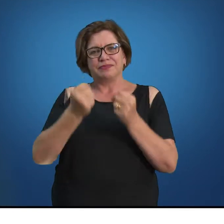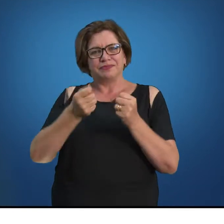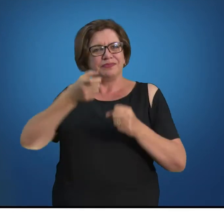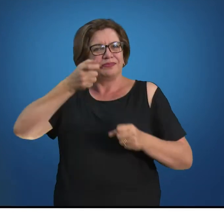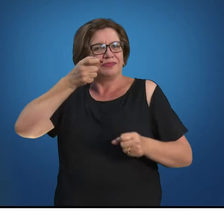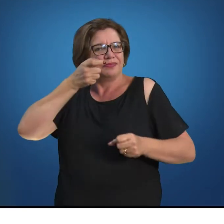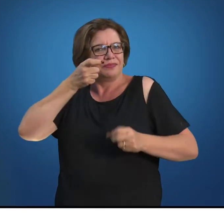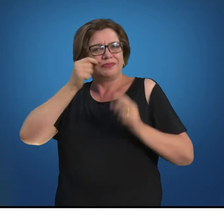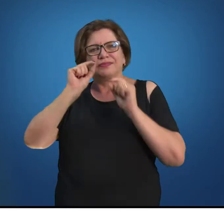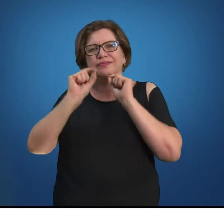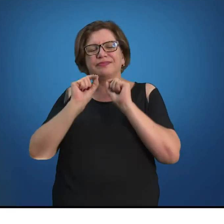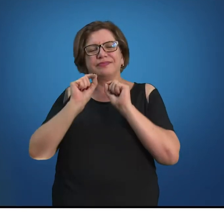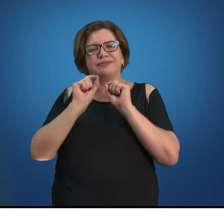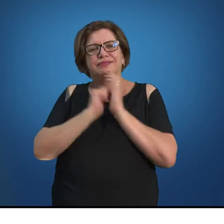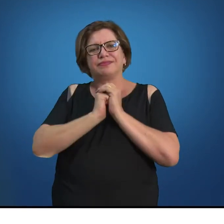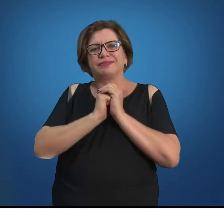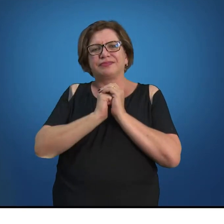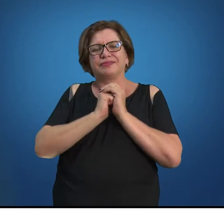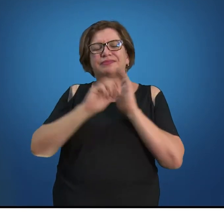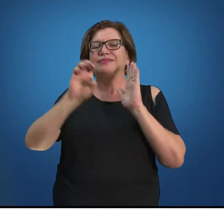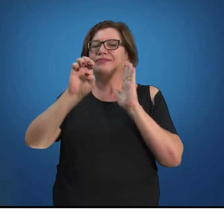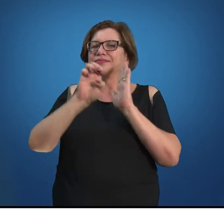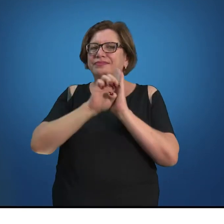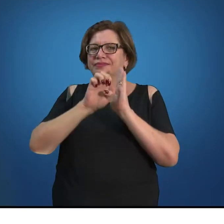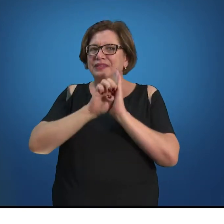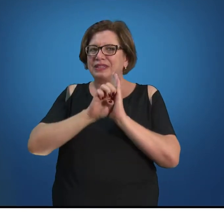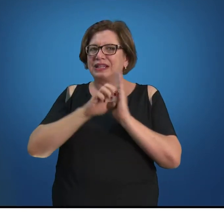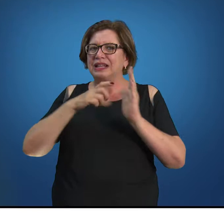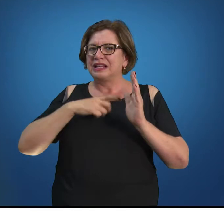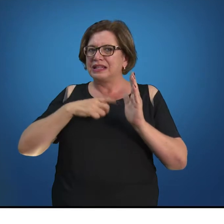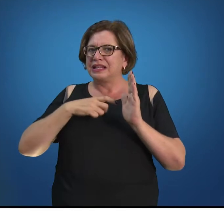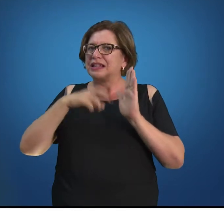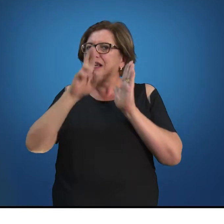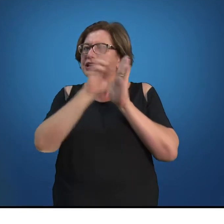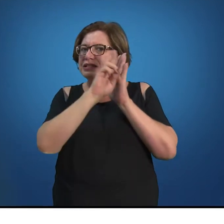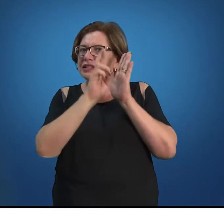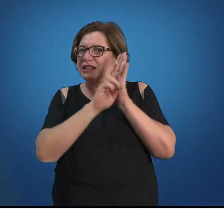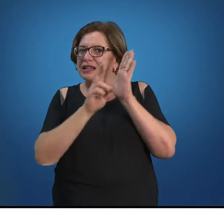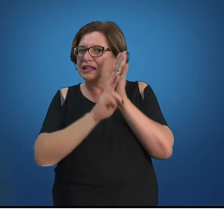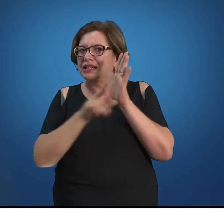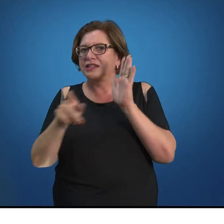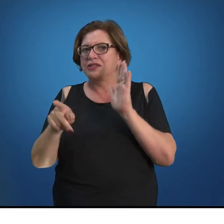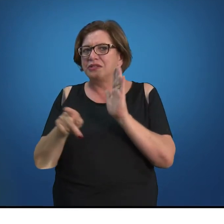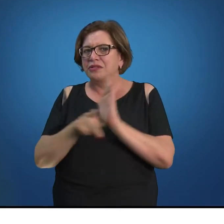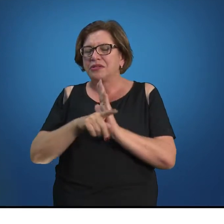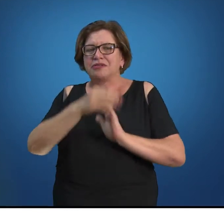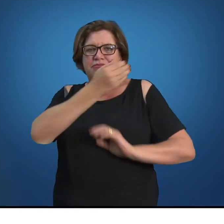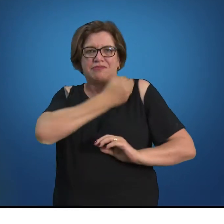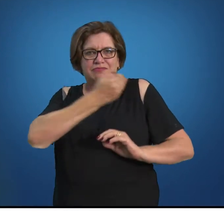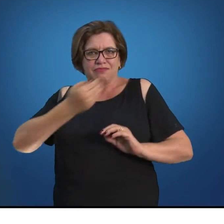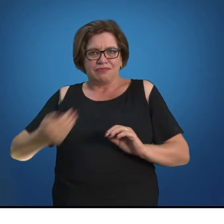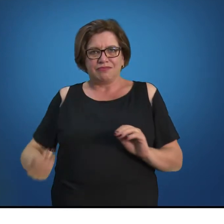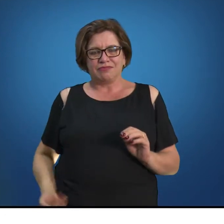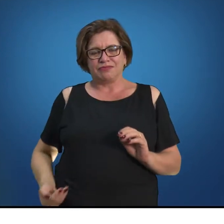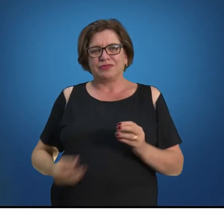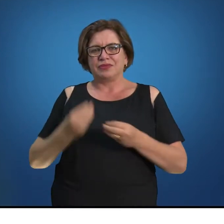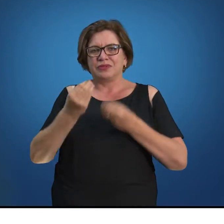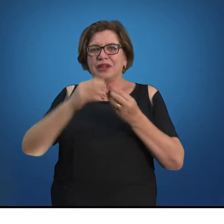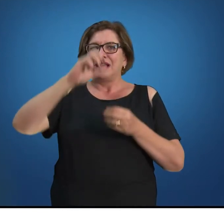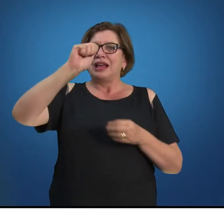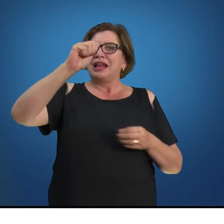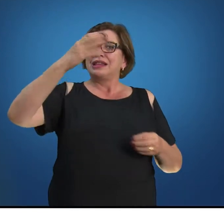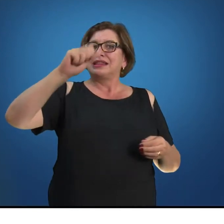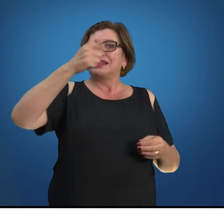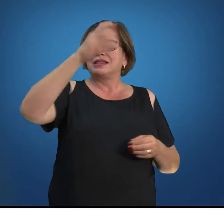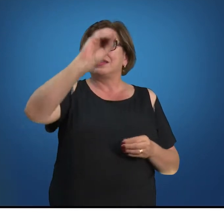que o Estatuto ele reúne normas relativas à ação do poder público. Essa ação do poder público